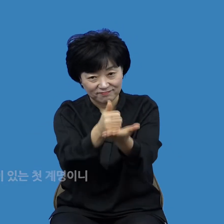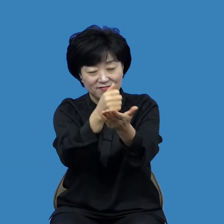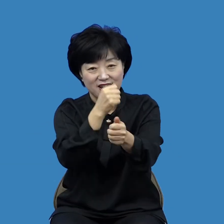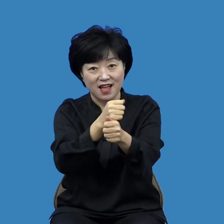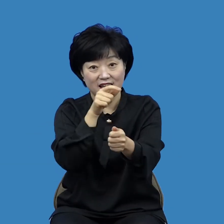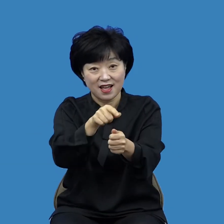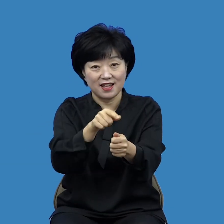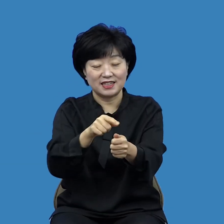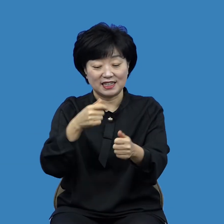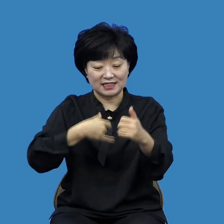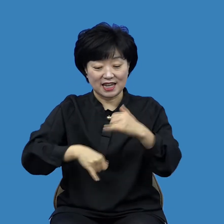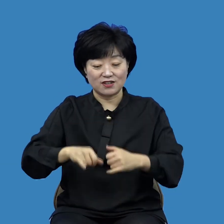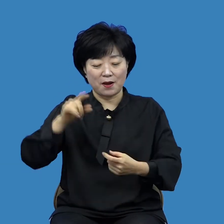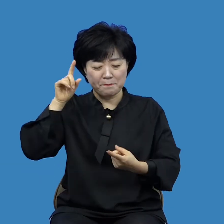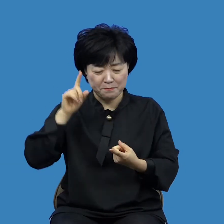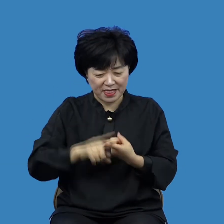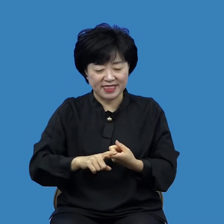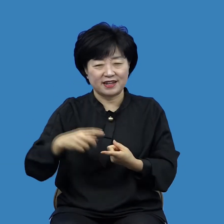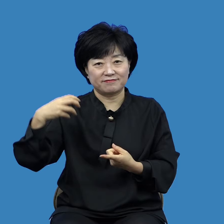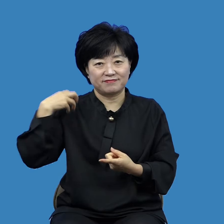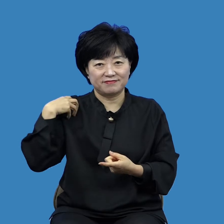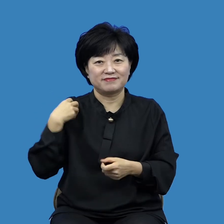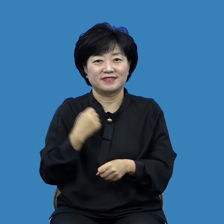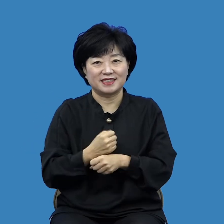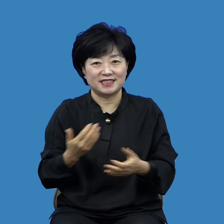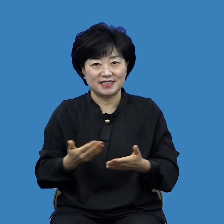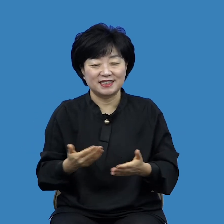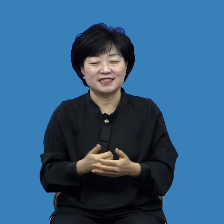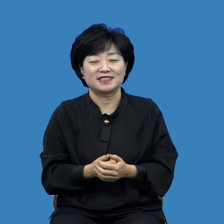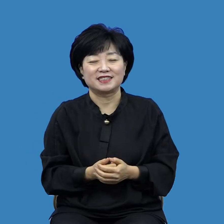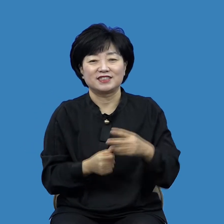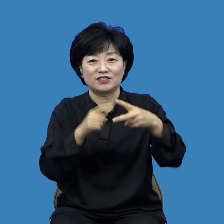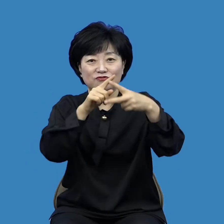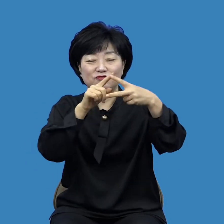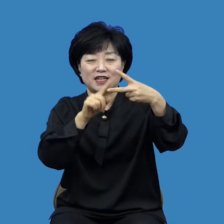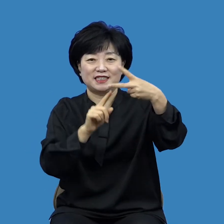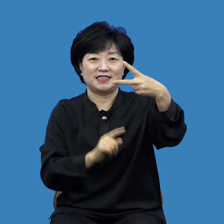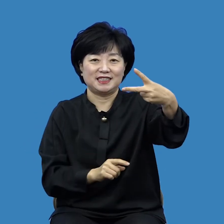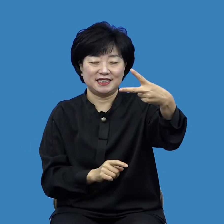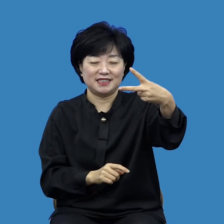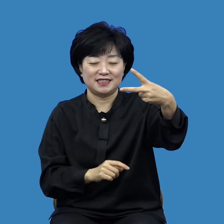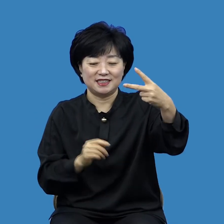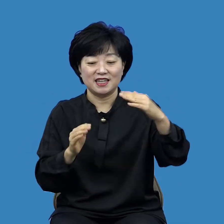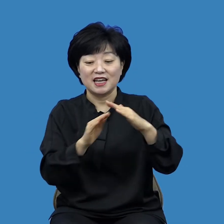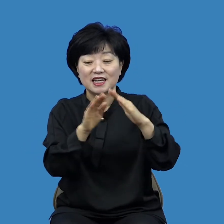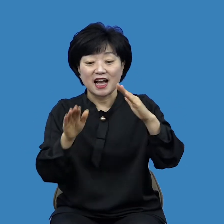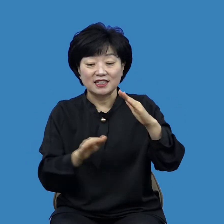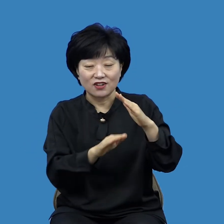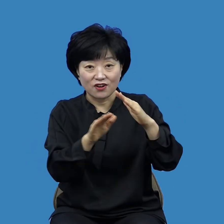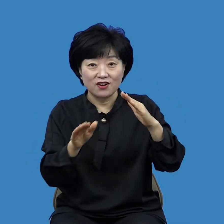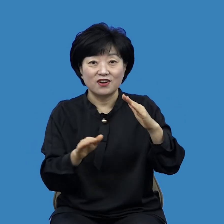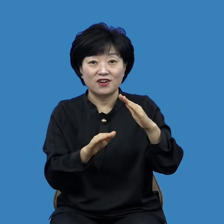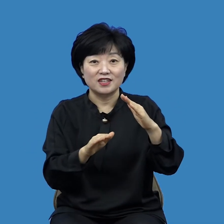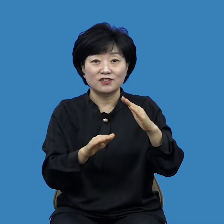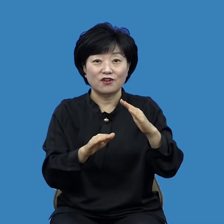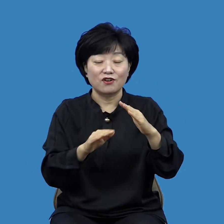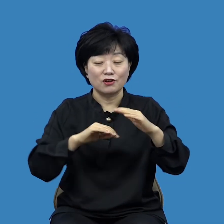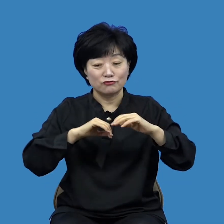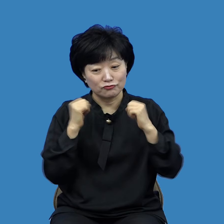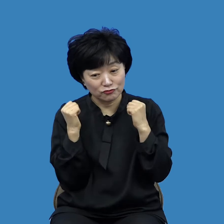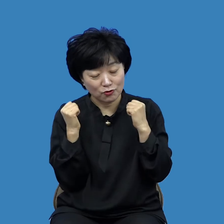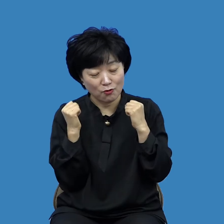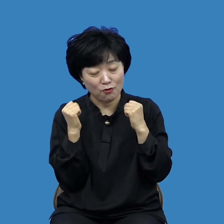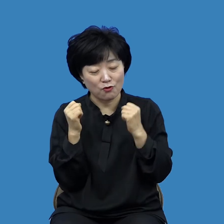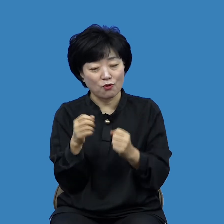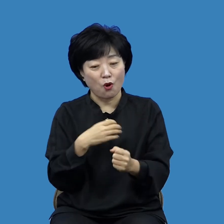거예요. 자녀들은 부모에게 순종하고 부모를 공경하는 것을 통해서 가정에서 이 순종이 뭔지